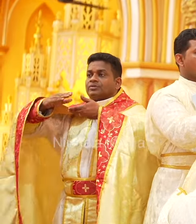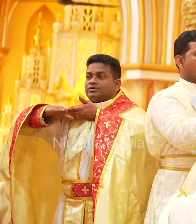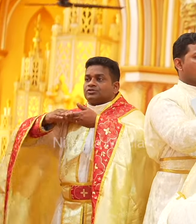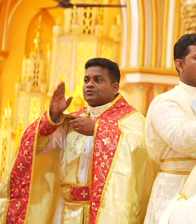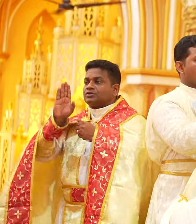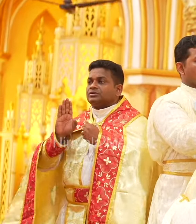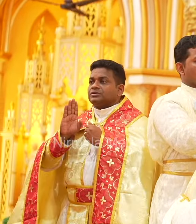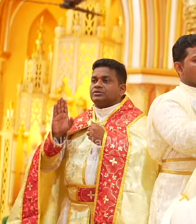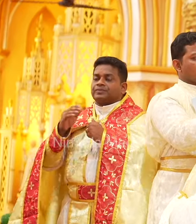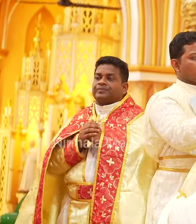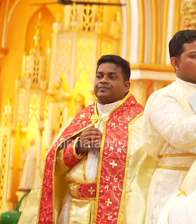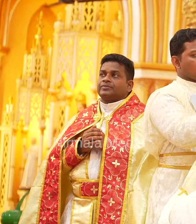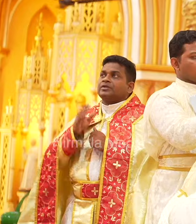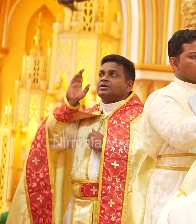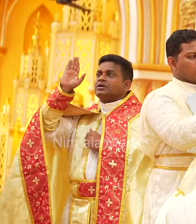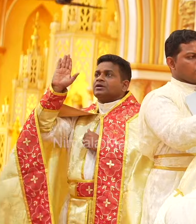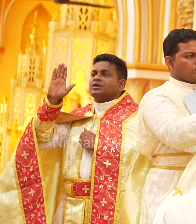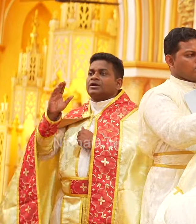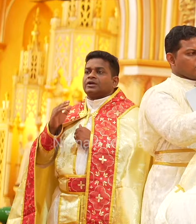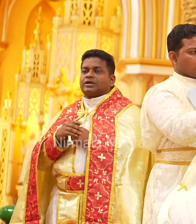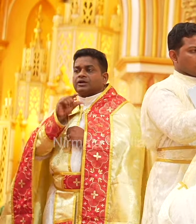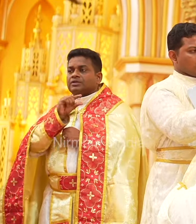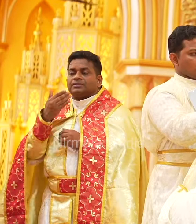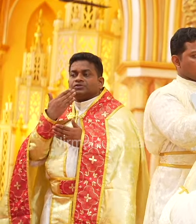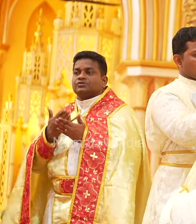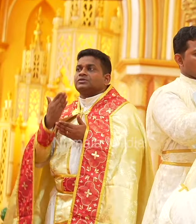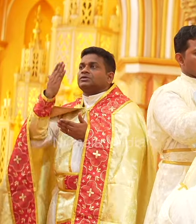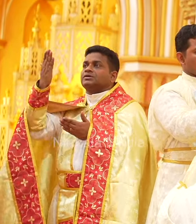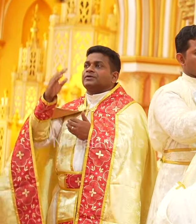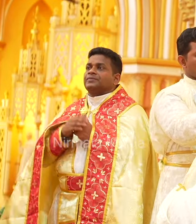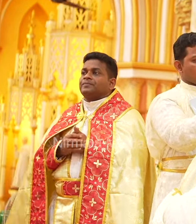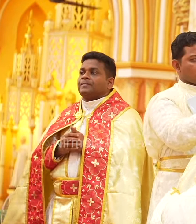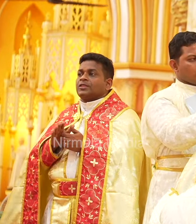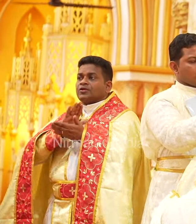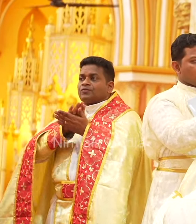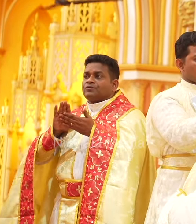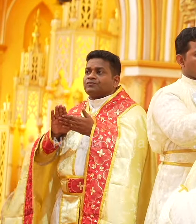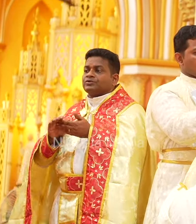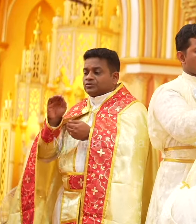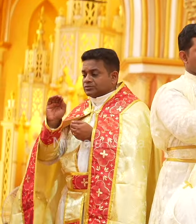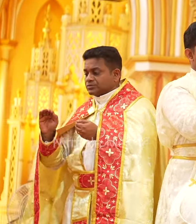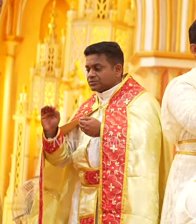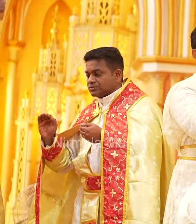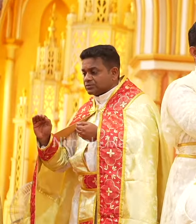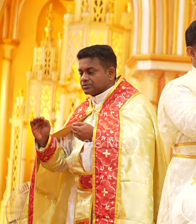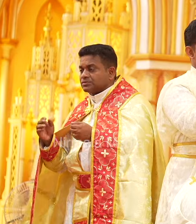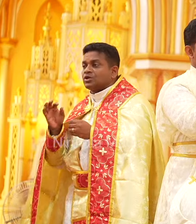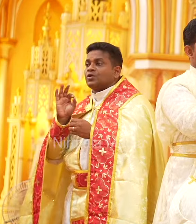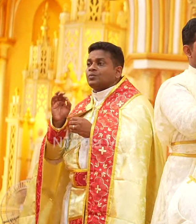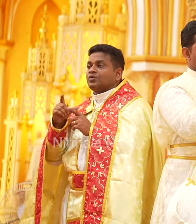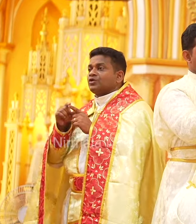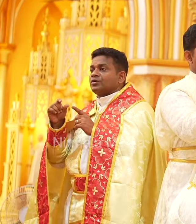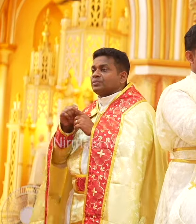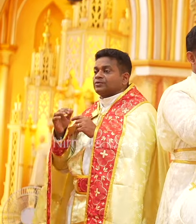വിവാഹമാശീർവദിക്കുന്നതിനും അങ്ങയുടെ പരിശുദ്ധ നാമത്തിന്റെ സ്തുതിക്കായി വിശുദ്ധ സഭയുടെ സന്താനങ്ങളെ പുണ്യപ്രവർത്തികൾ